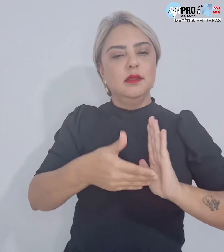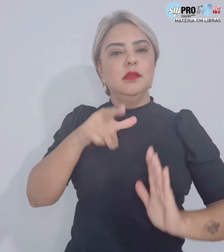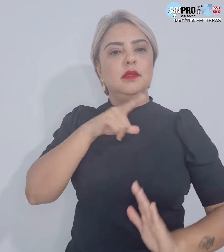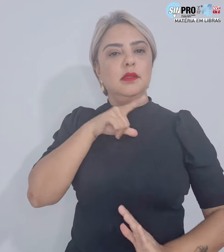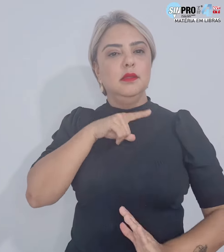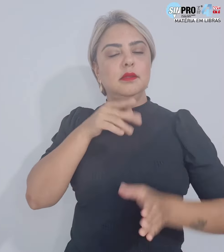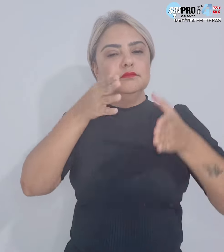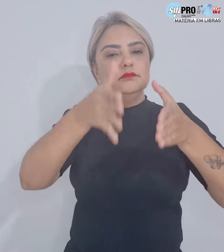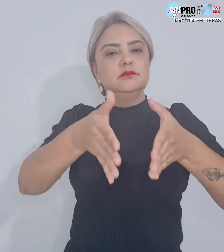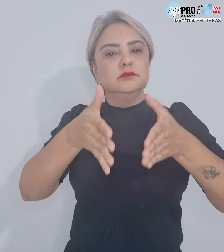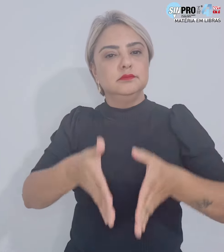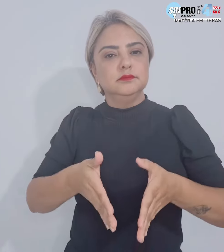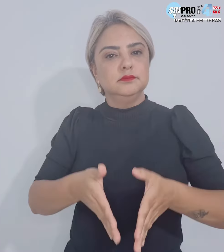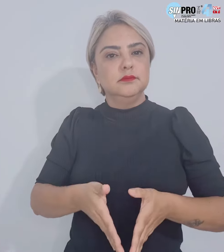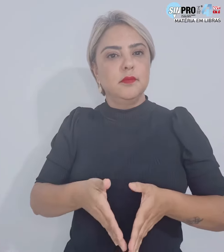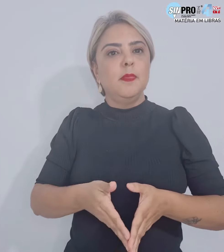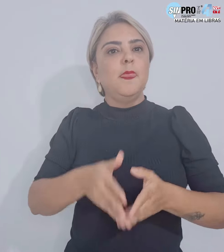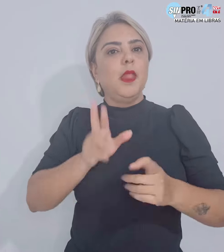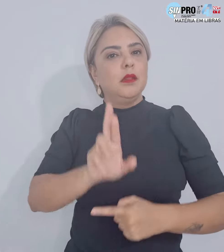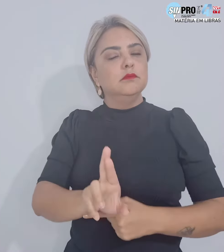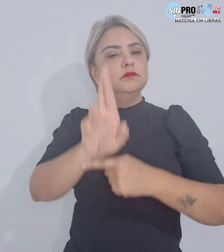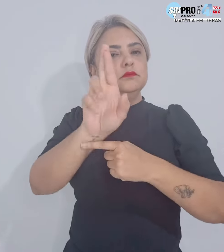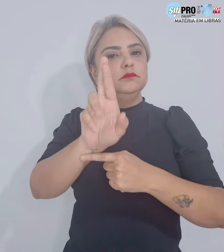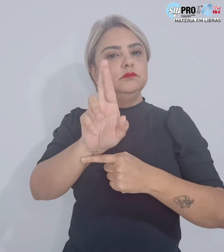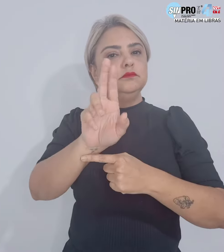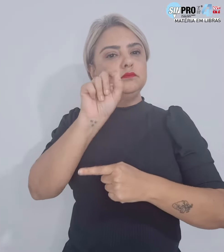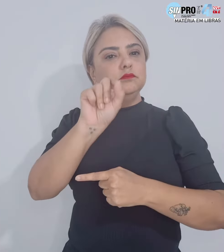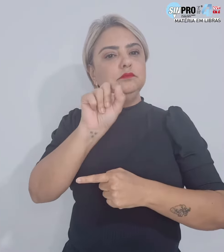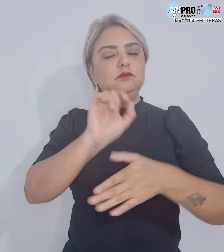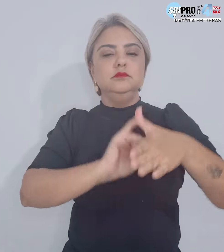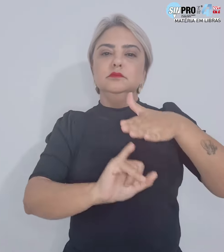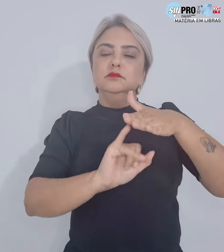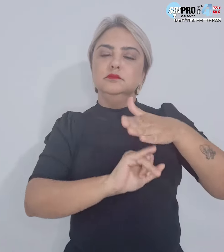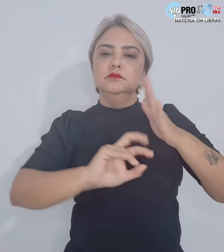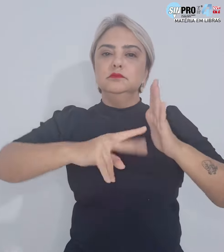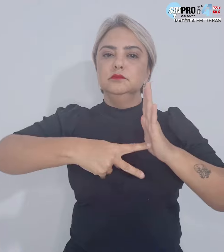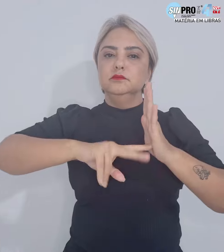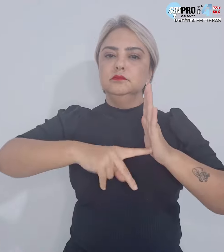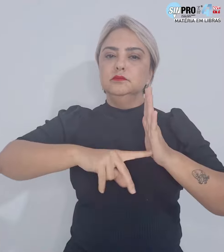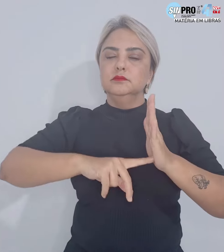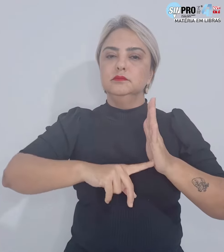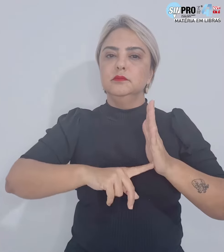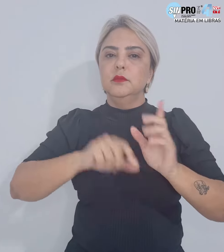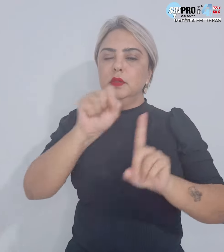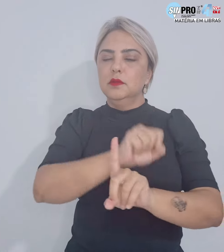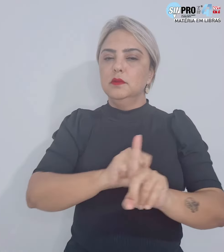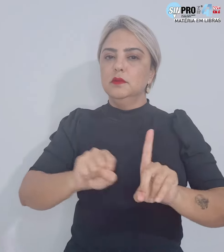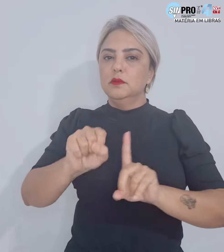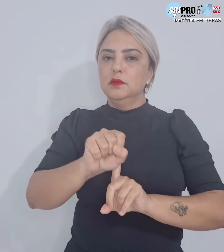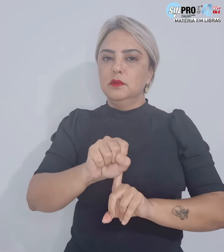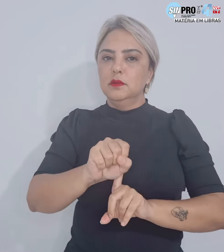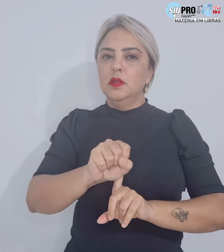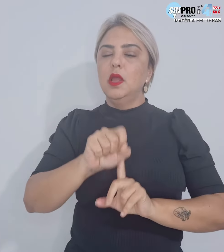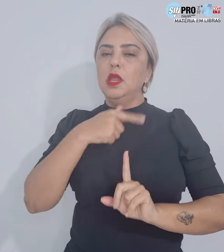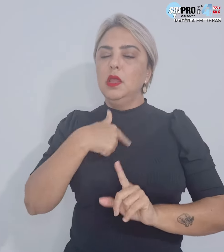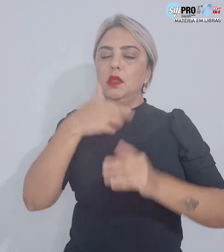terá participação de representantes de entidades sindicais e sociais, que vão